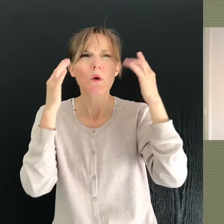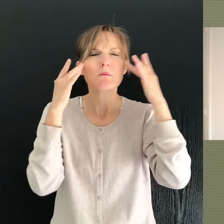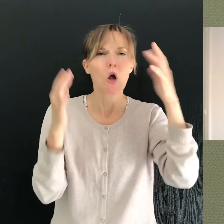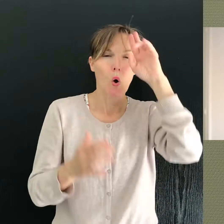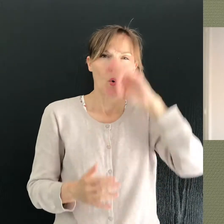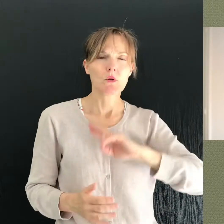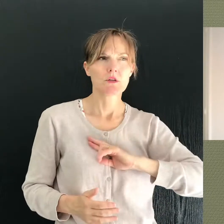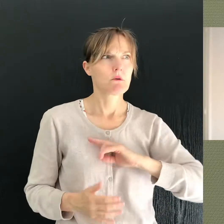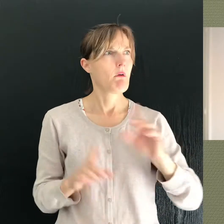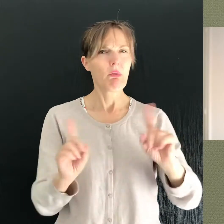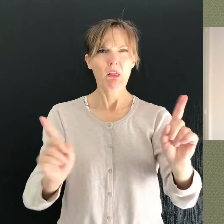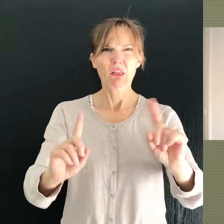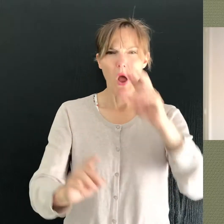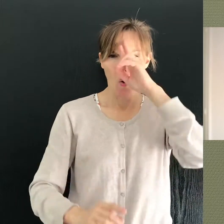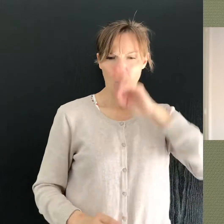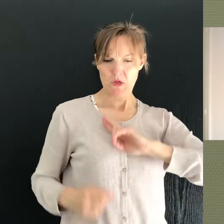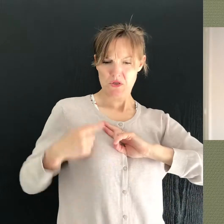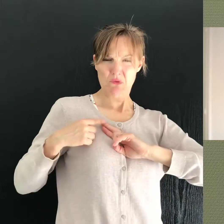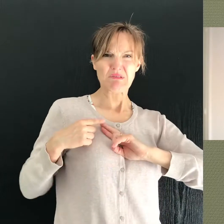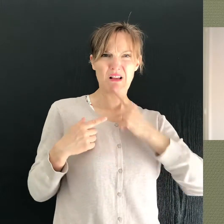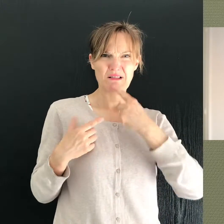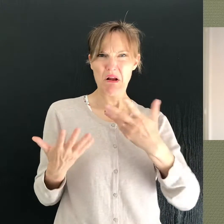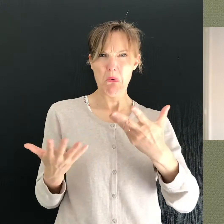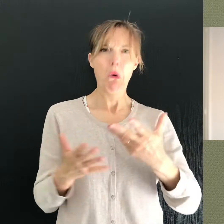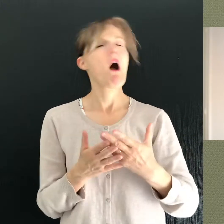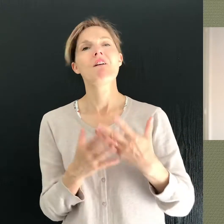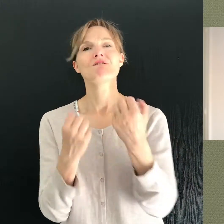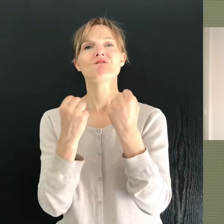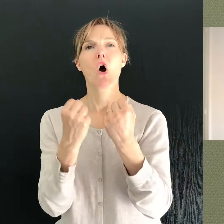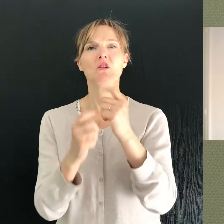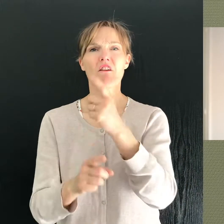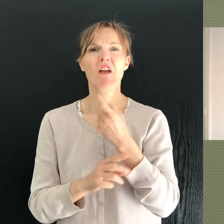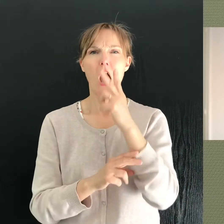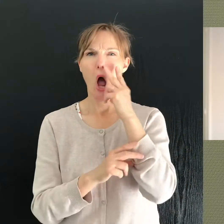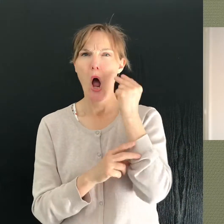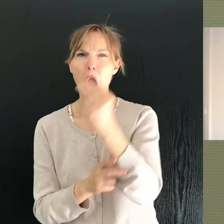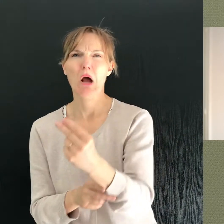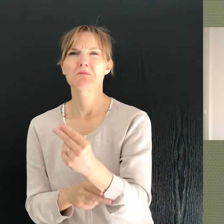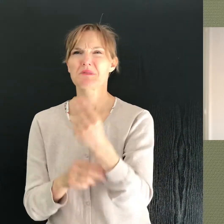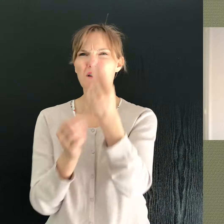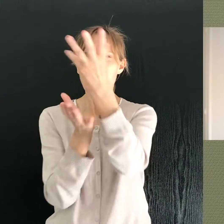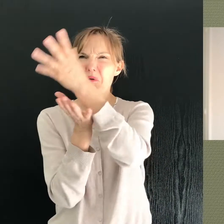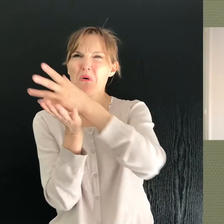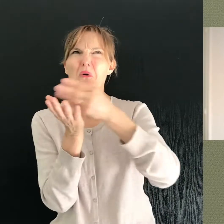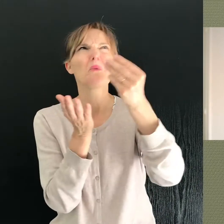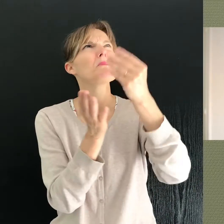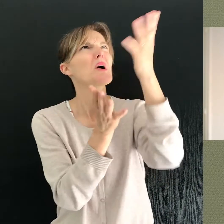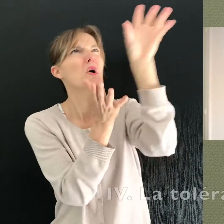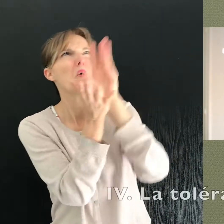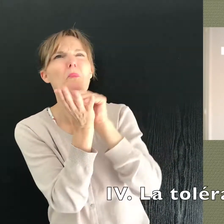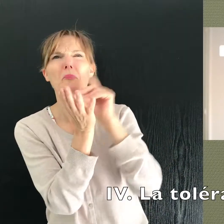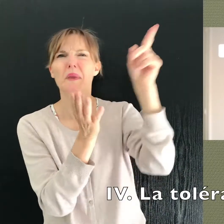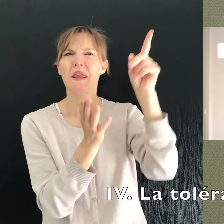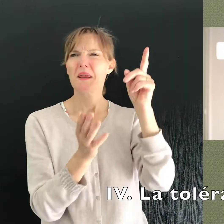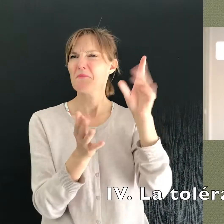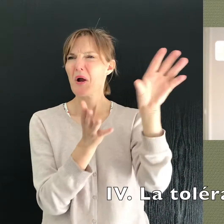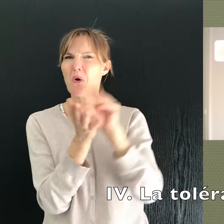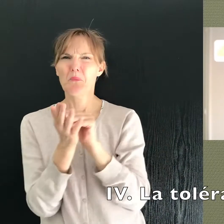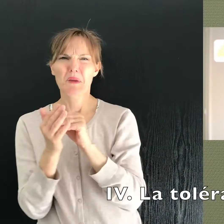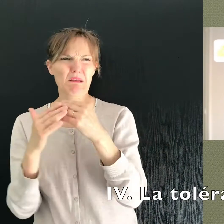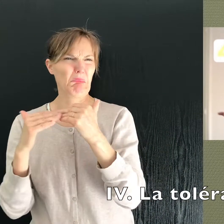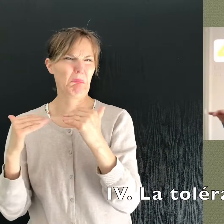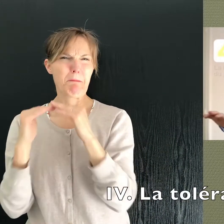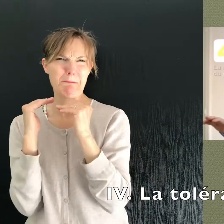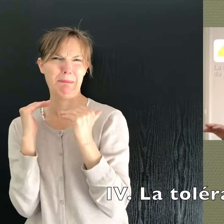de l'homme. Ce n'est qu'une pâle et triste imitation de la vie en Jésus-Christ. Quatrièmement, le